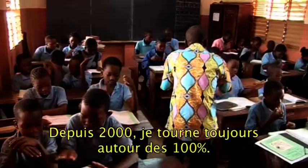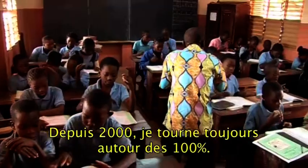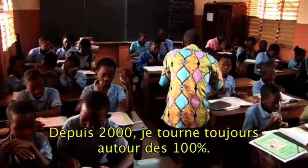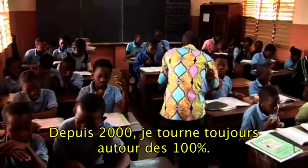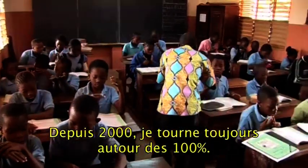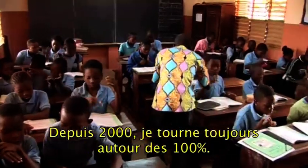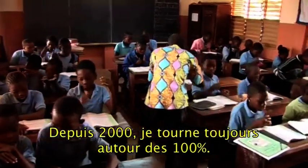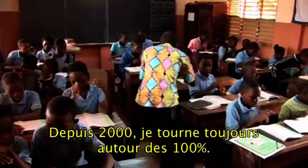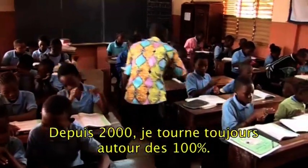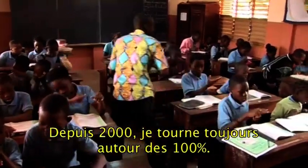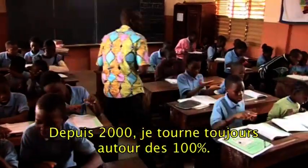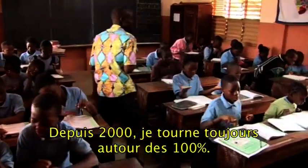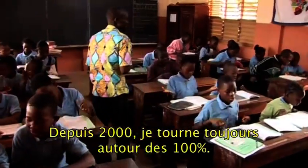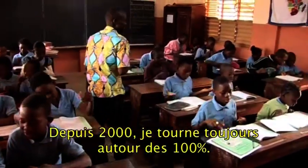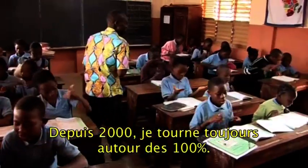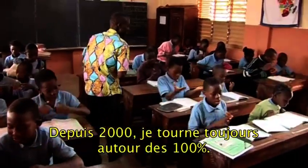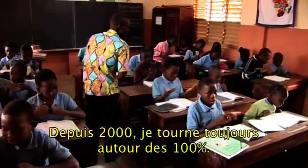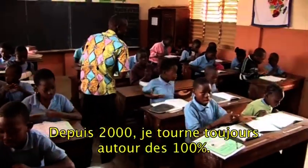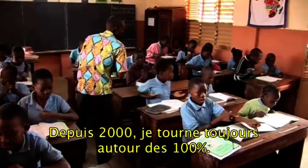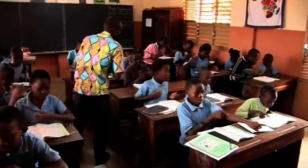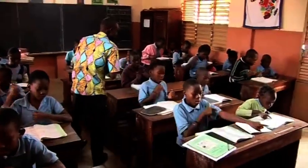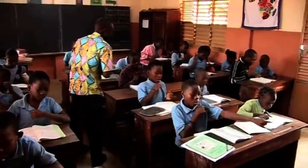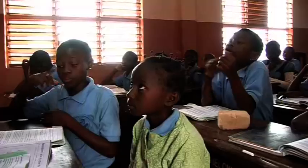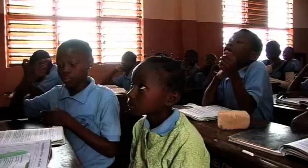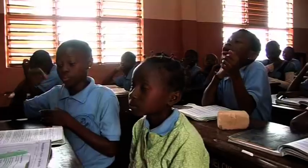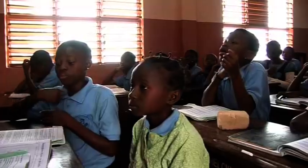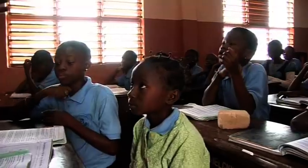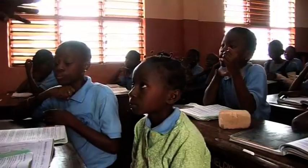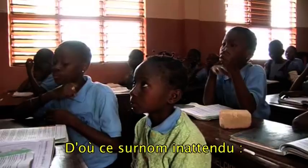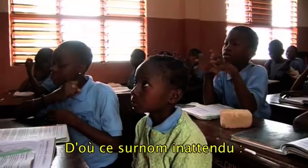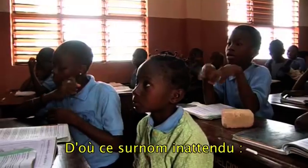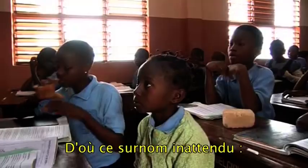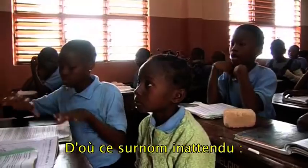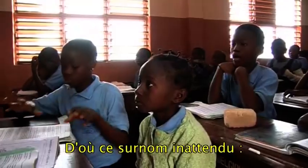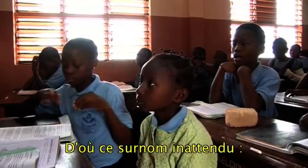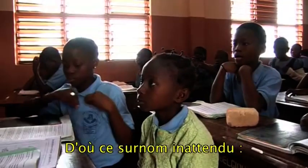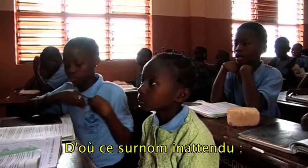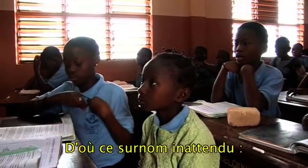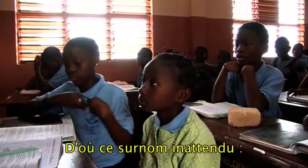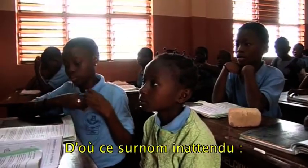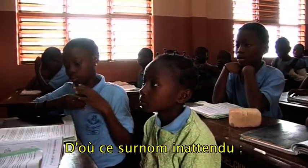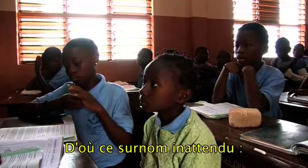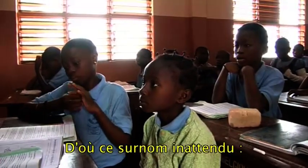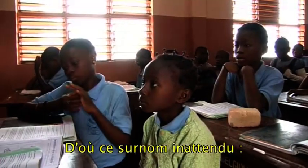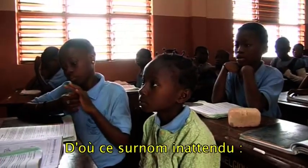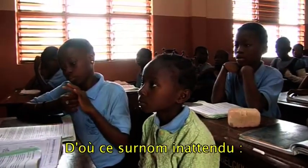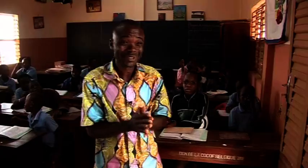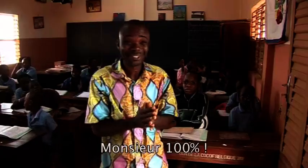Depuis 2000, tout ça tourne toujours 100%. Et c'est pourquoi ils m'ont surnommé. Moi-même, je ne m'y attendais pas. Ils m'ont donné ce